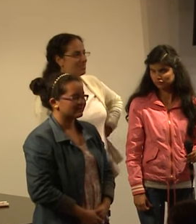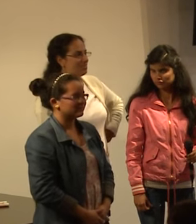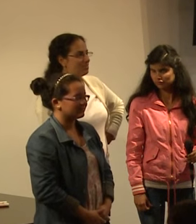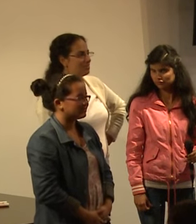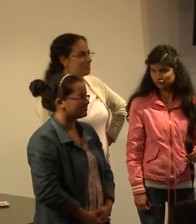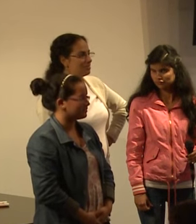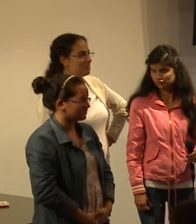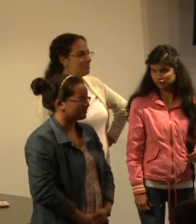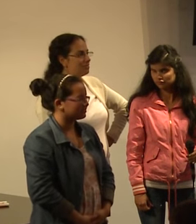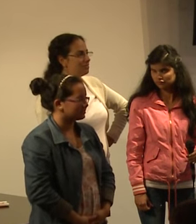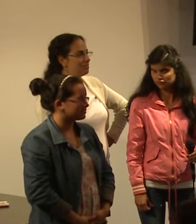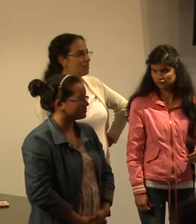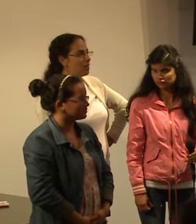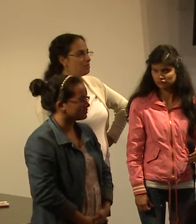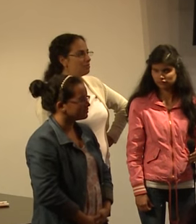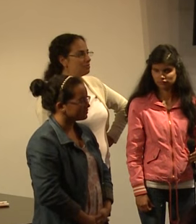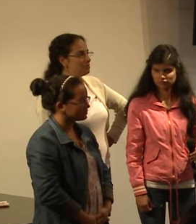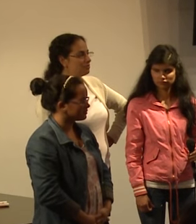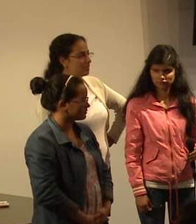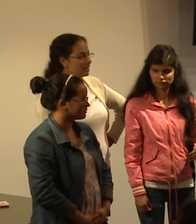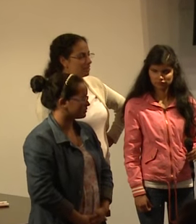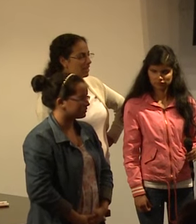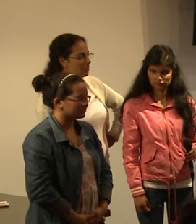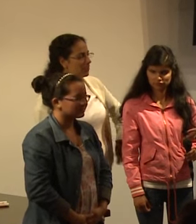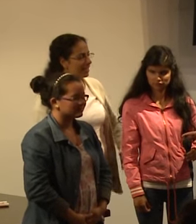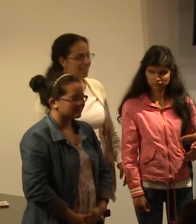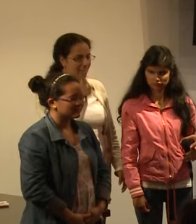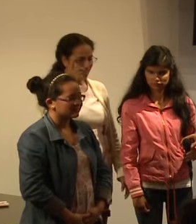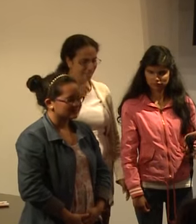poco con el celular. Así, muchas gracias, Daniela.